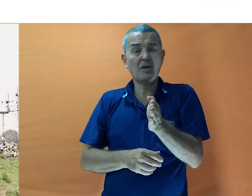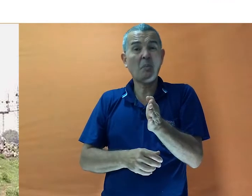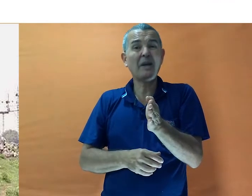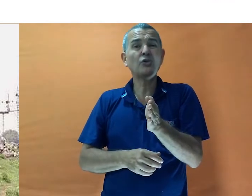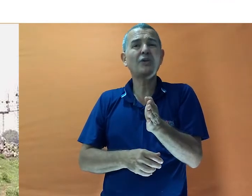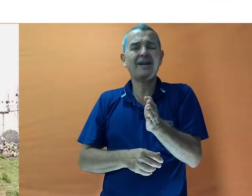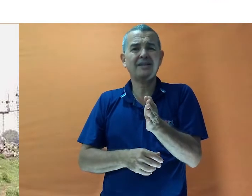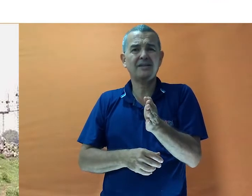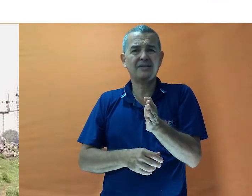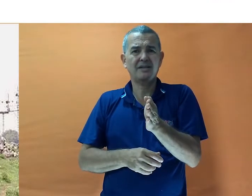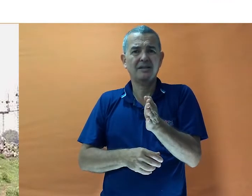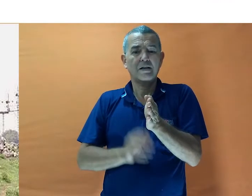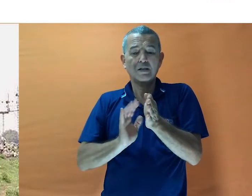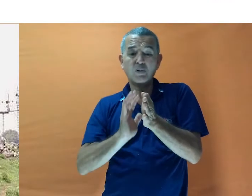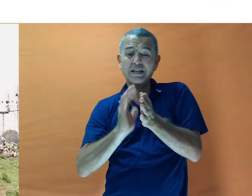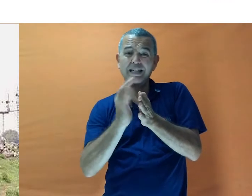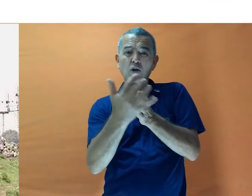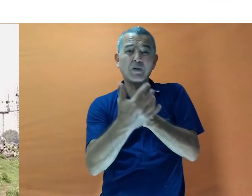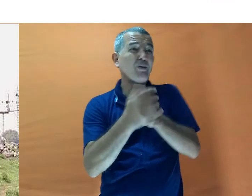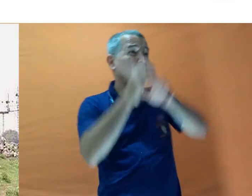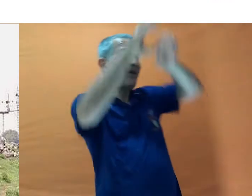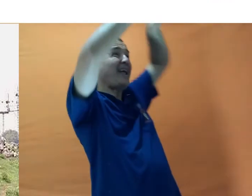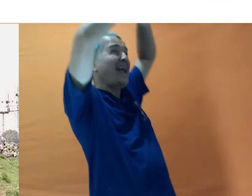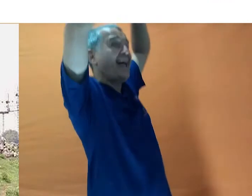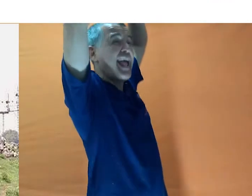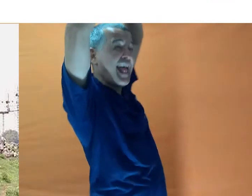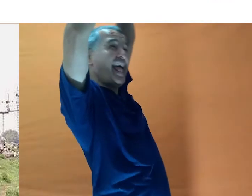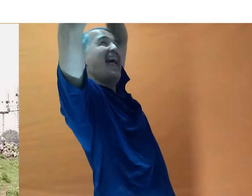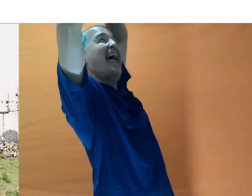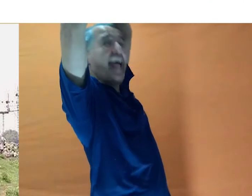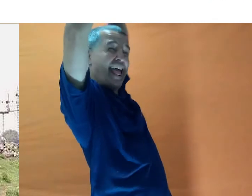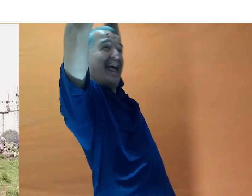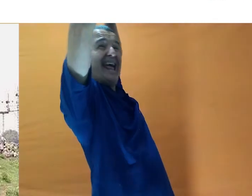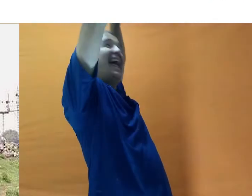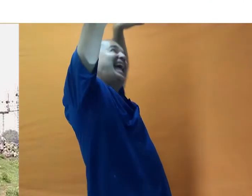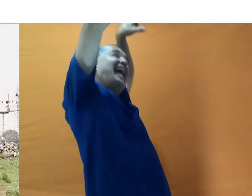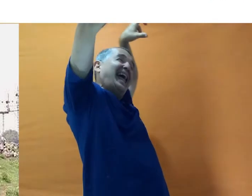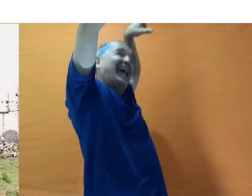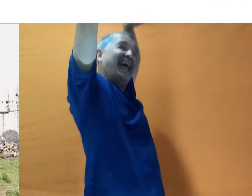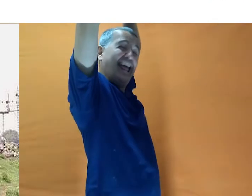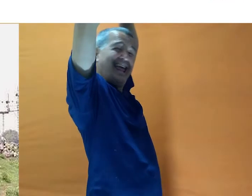pessoas estão? Penduradas. Então aqui eu posso...